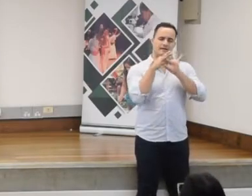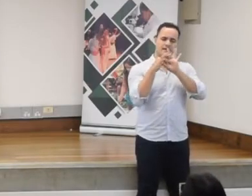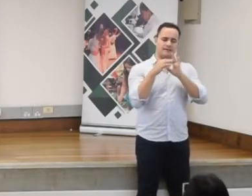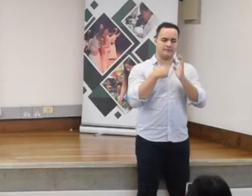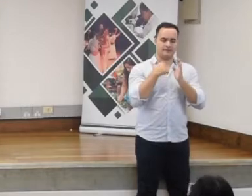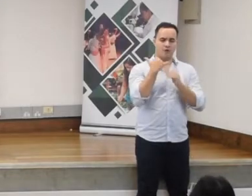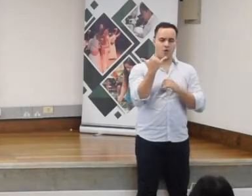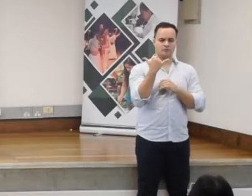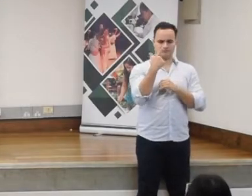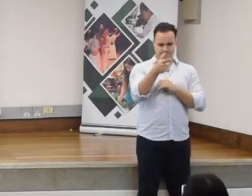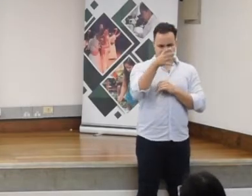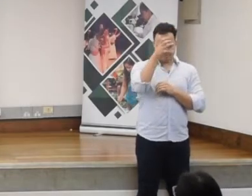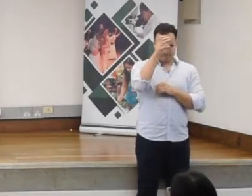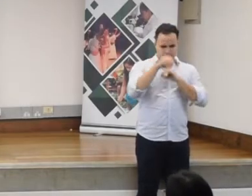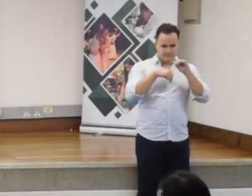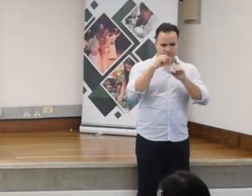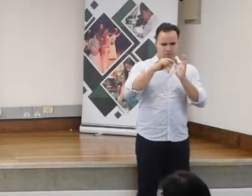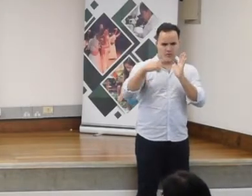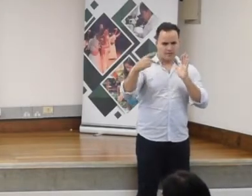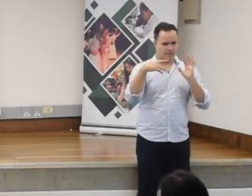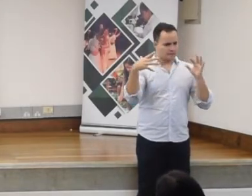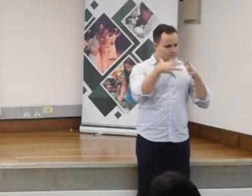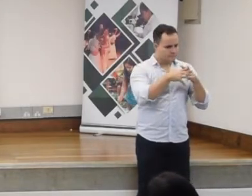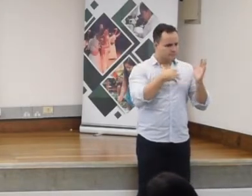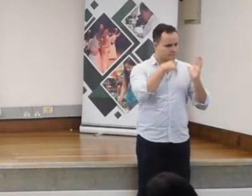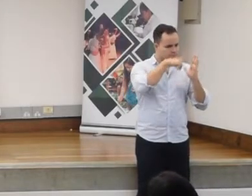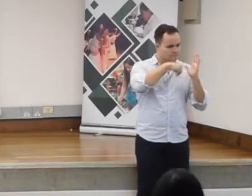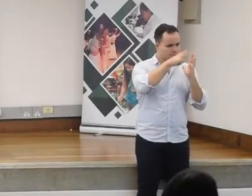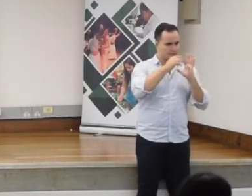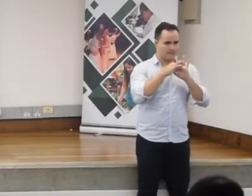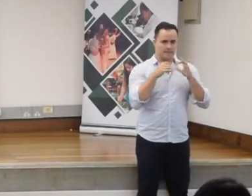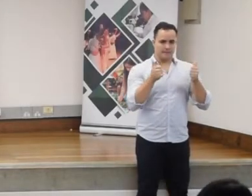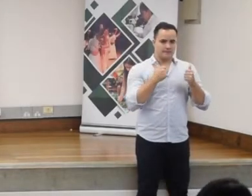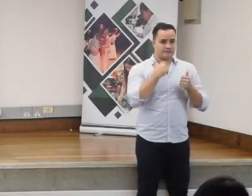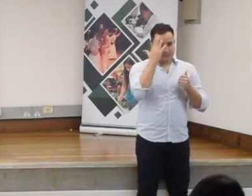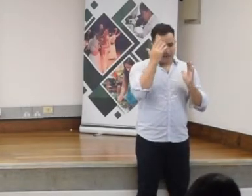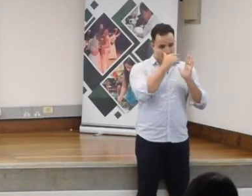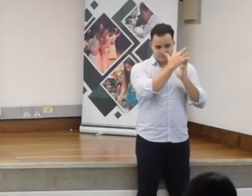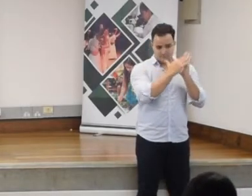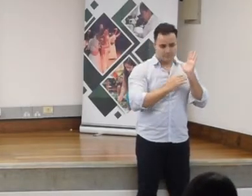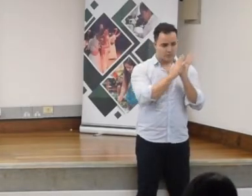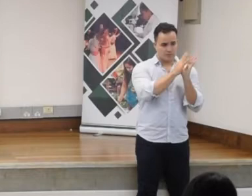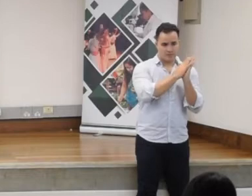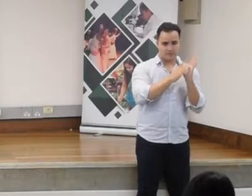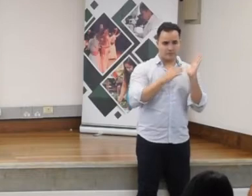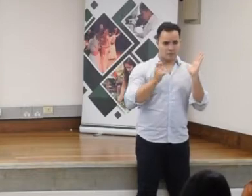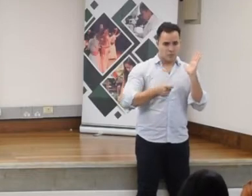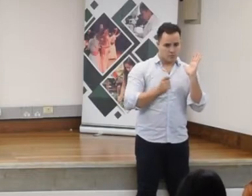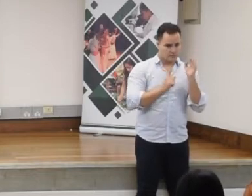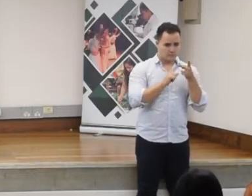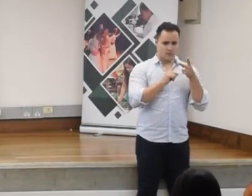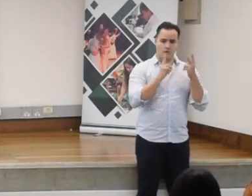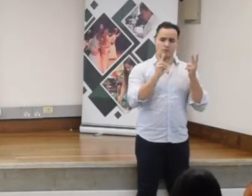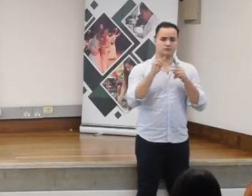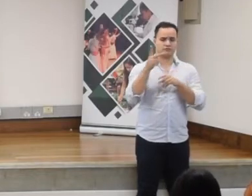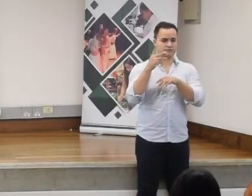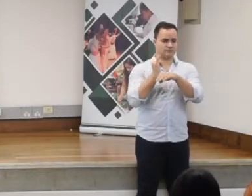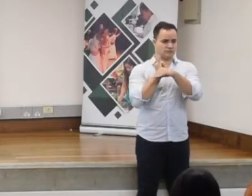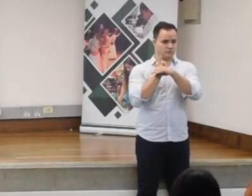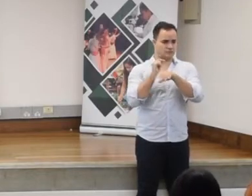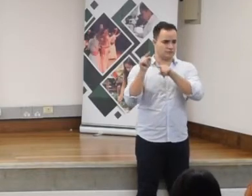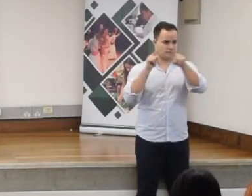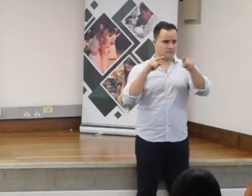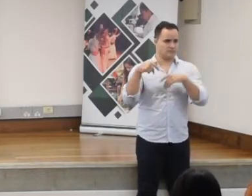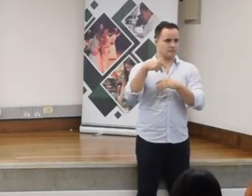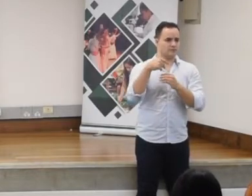leer conceptos que están ahí en juego, porque ese documento tiene que ver con toda la dimensión jurídica y con otros documentos institucionales. Entonces no